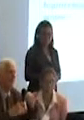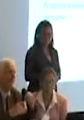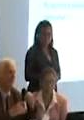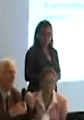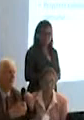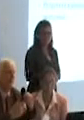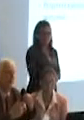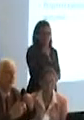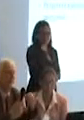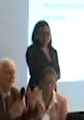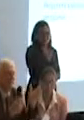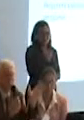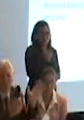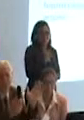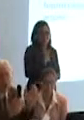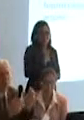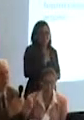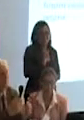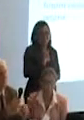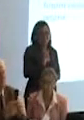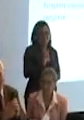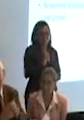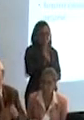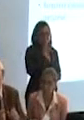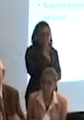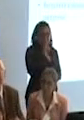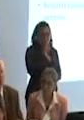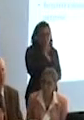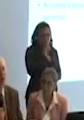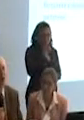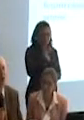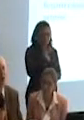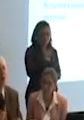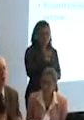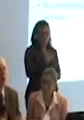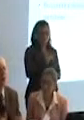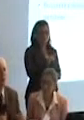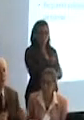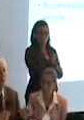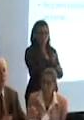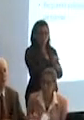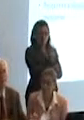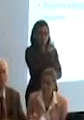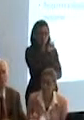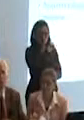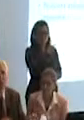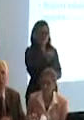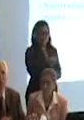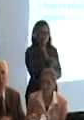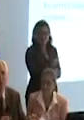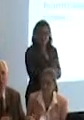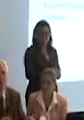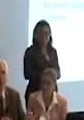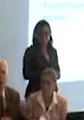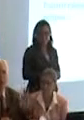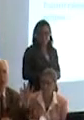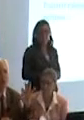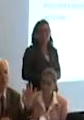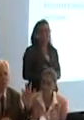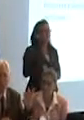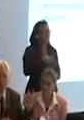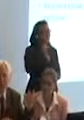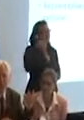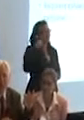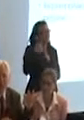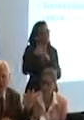Hablaba de los dispositivos que se utilizaban en los ULIS. Lo que tenemos que